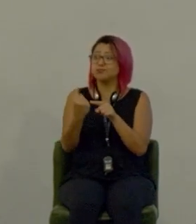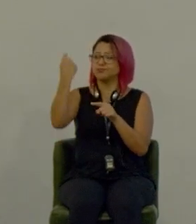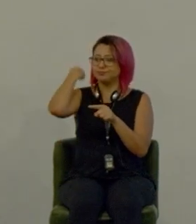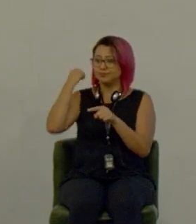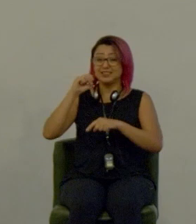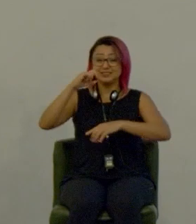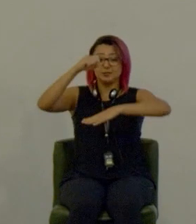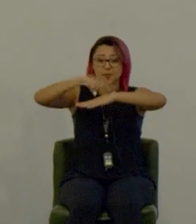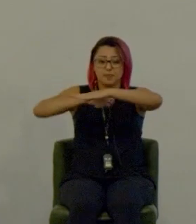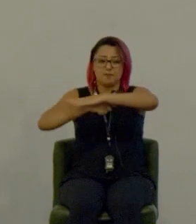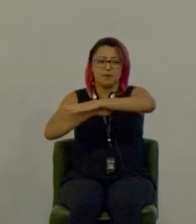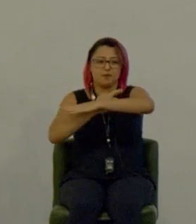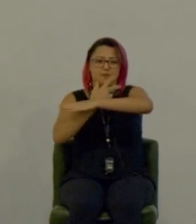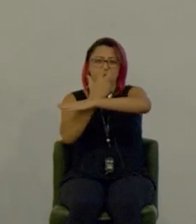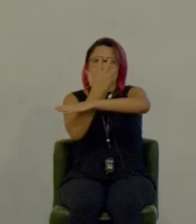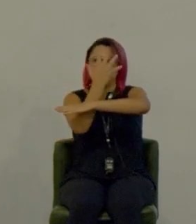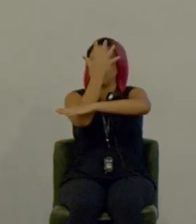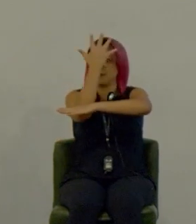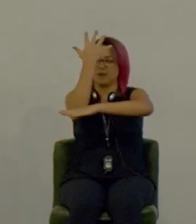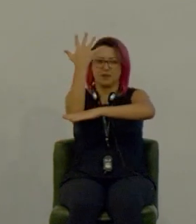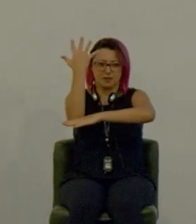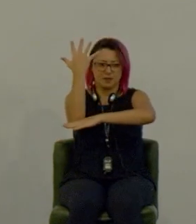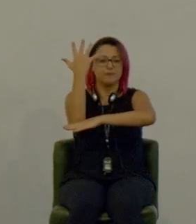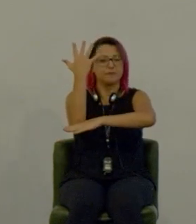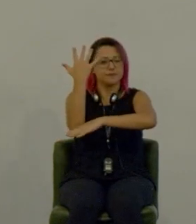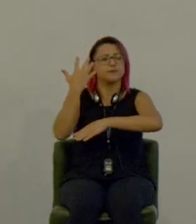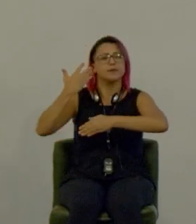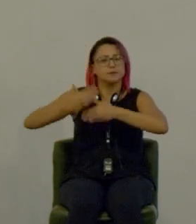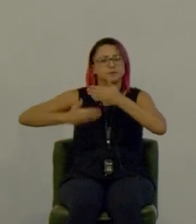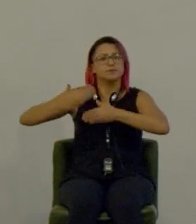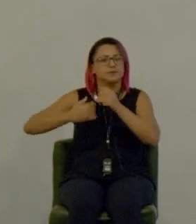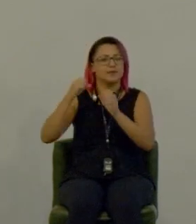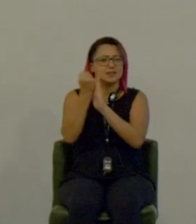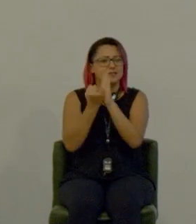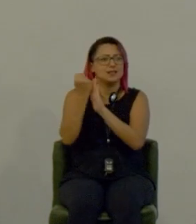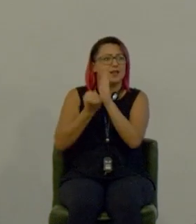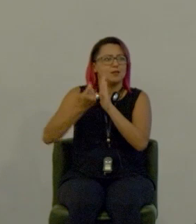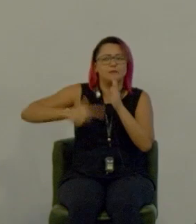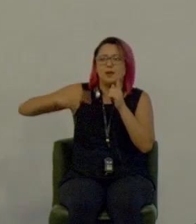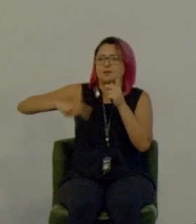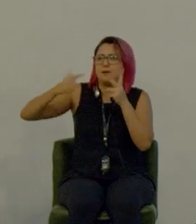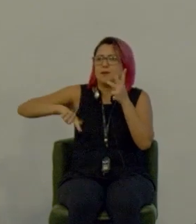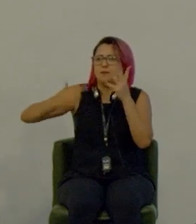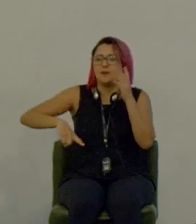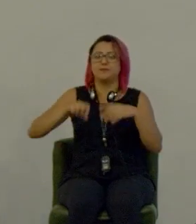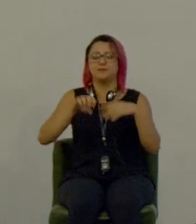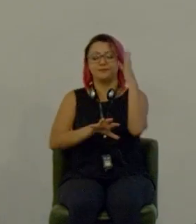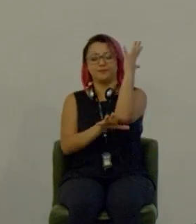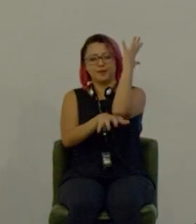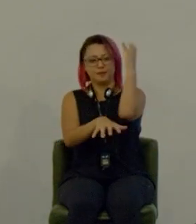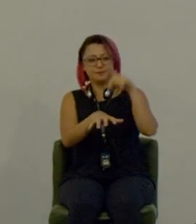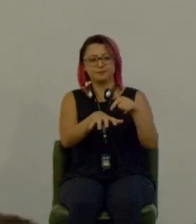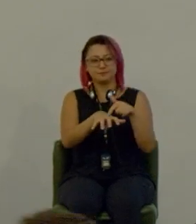vez plantado um castanhal, ele pode produzir durante muitos séculos, né? Uma roça de mandioca, ela pode,